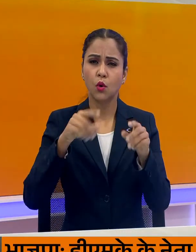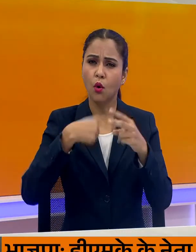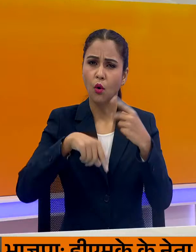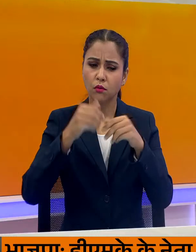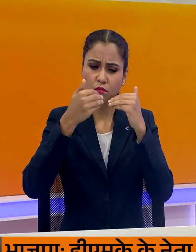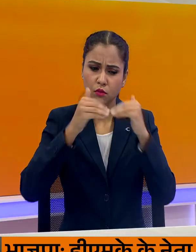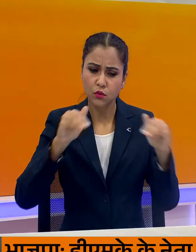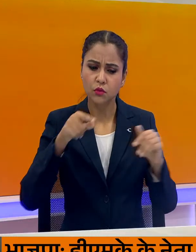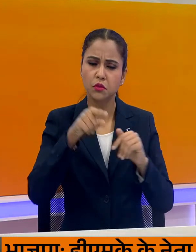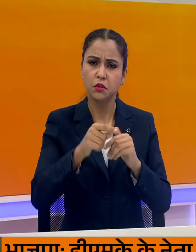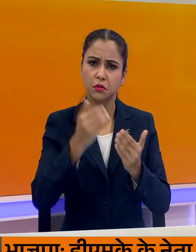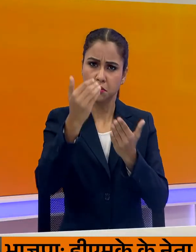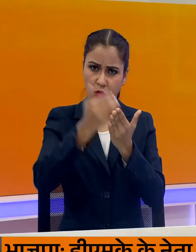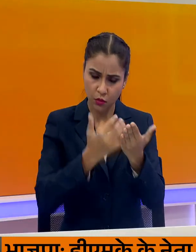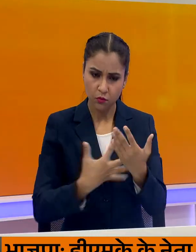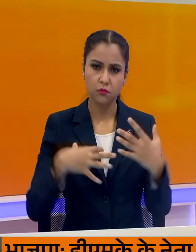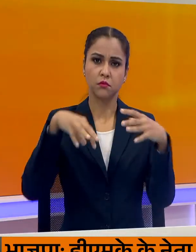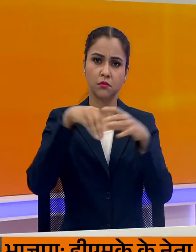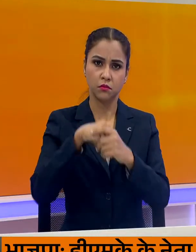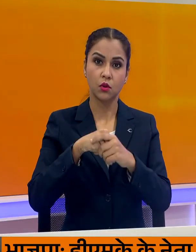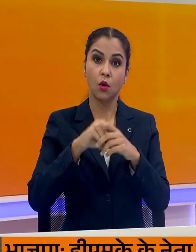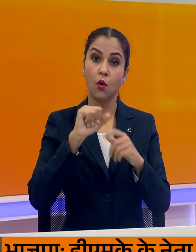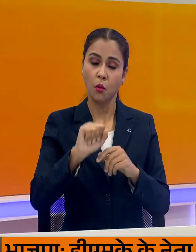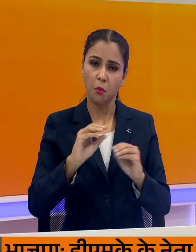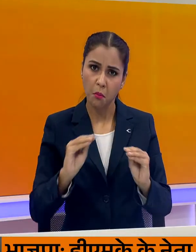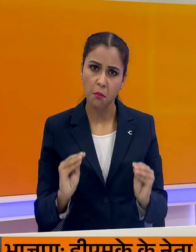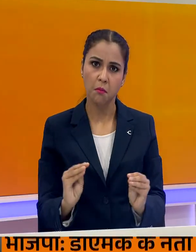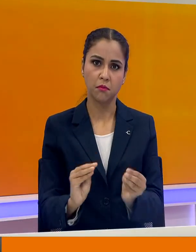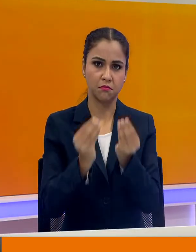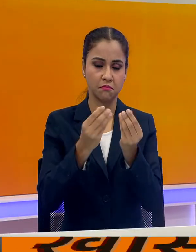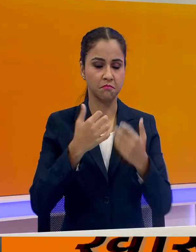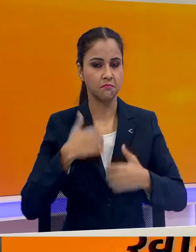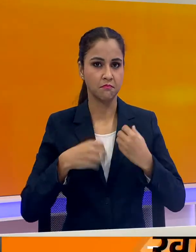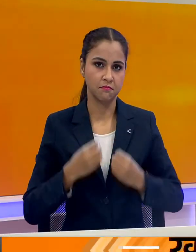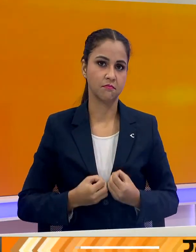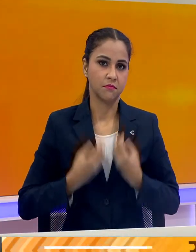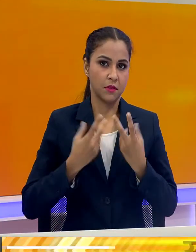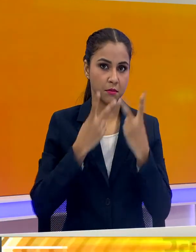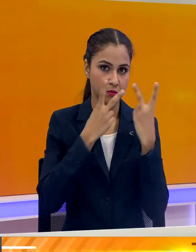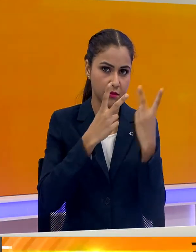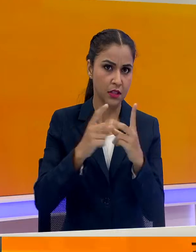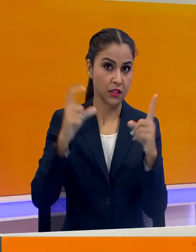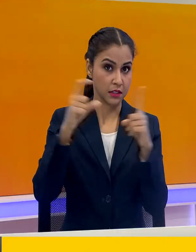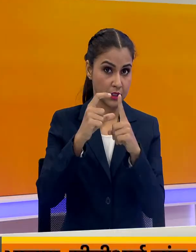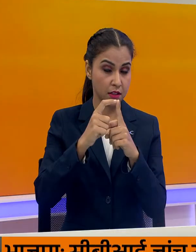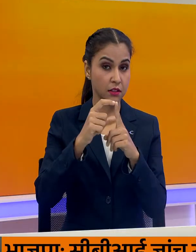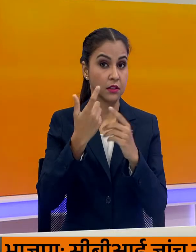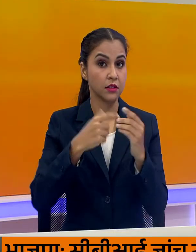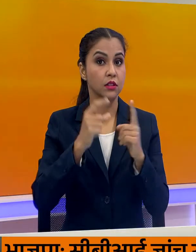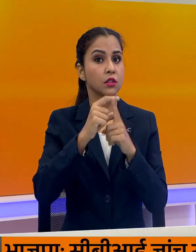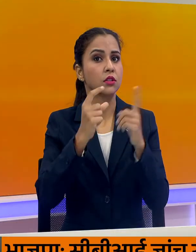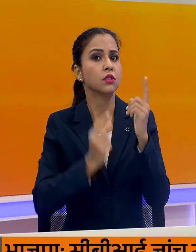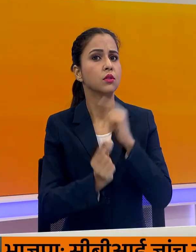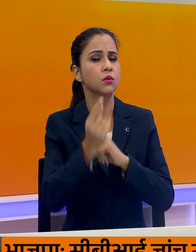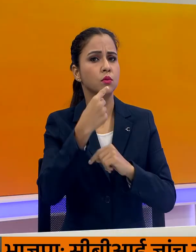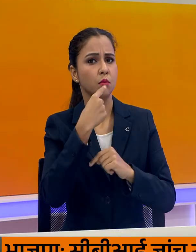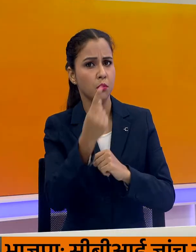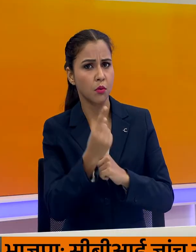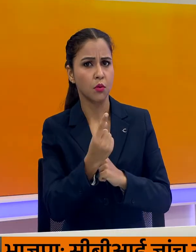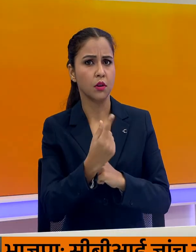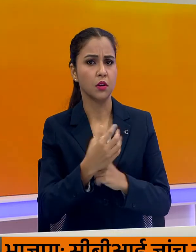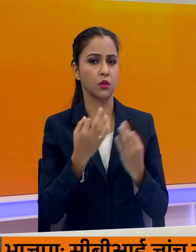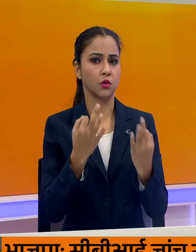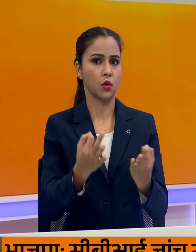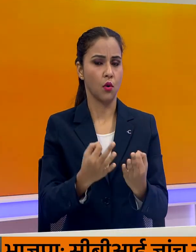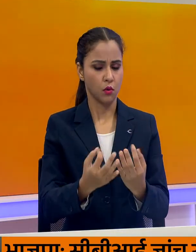इस उत्सव में हिस्सा लिया और बेहद उत्साहित दिखे। दिल्ली विश्वविद्यालय के छात्रों ने कहा कि योग विशेष रूप